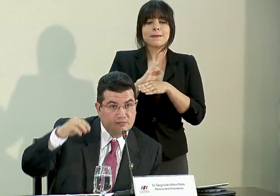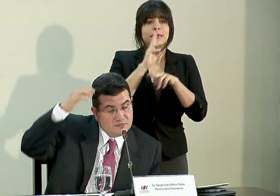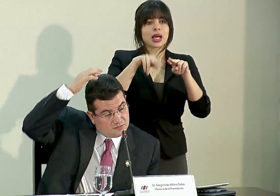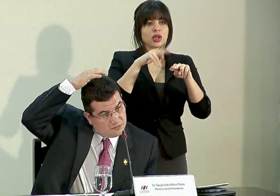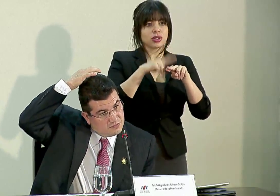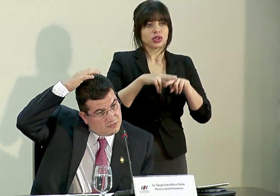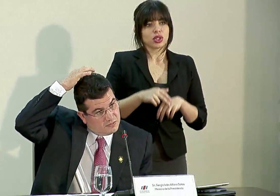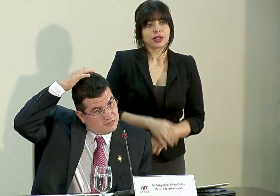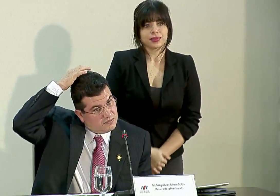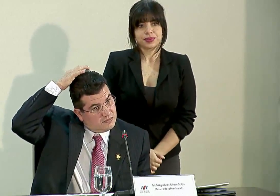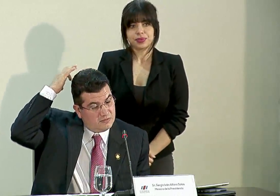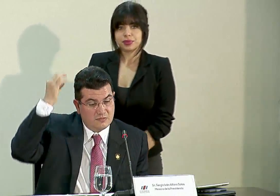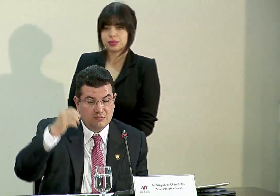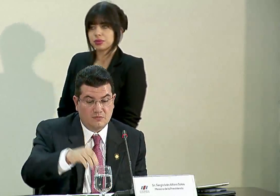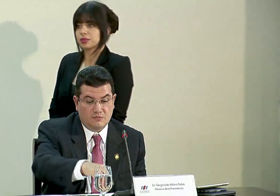Nacional